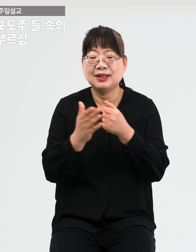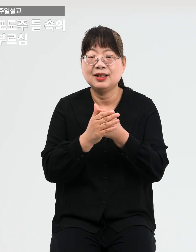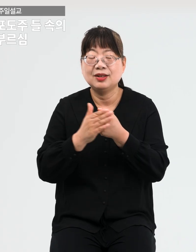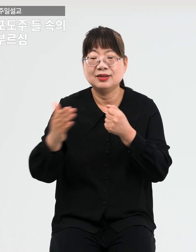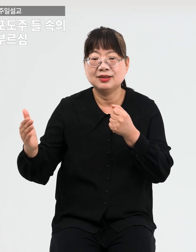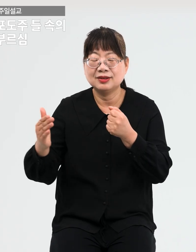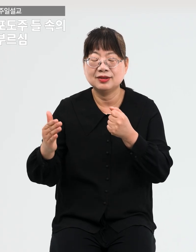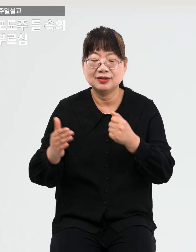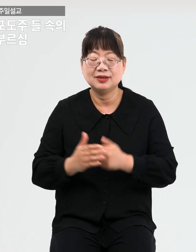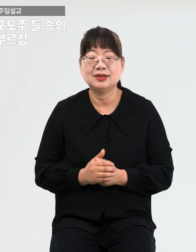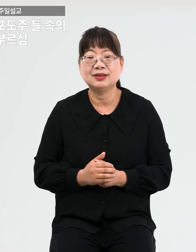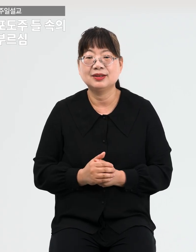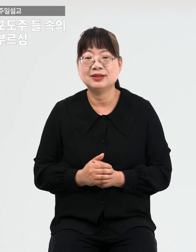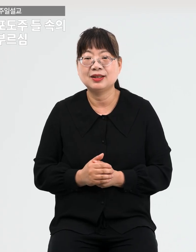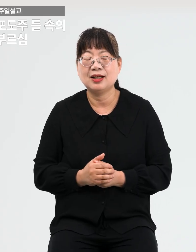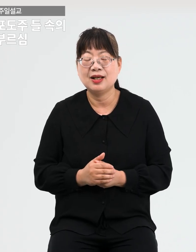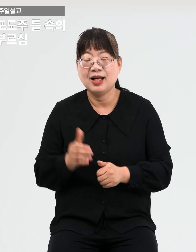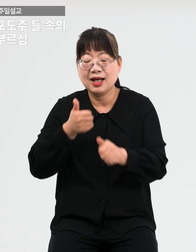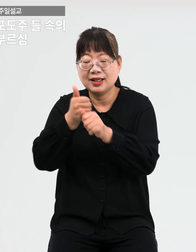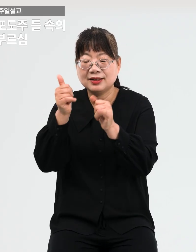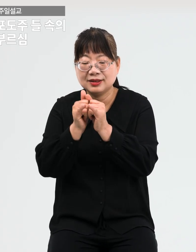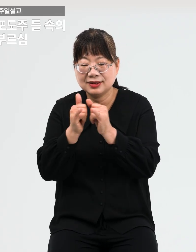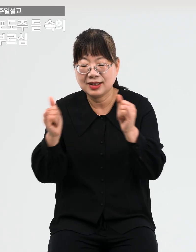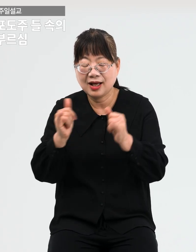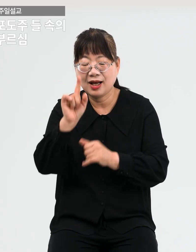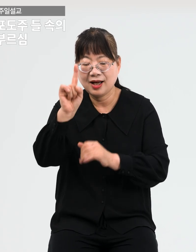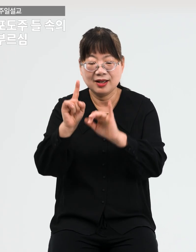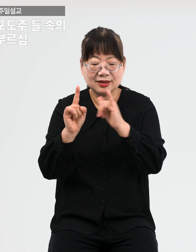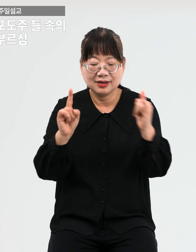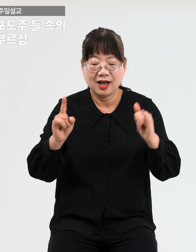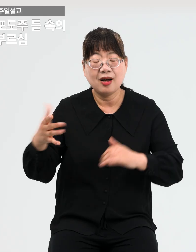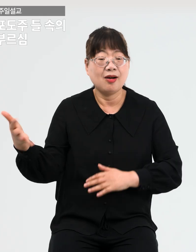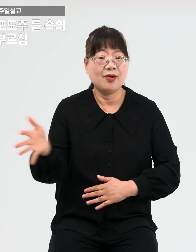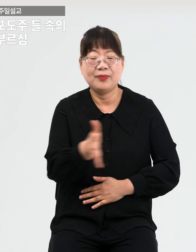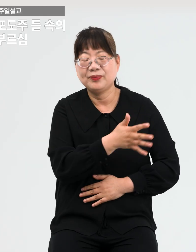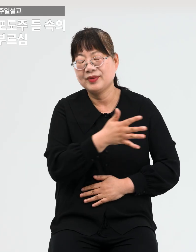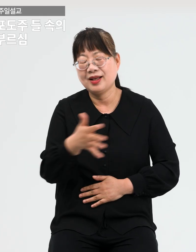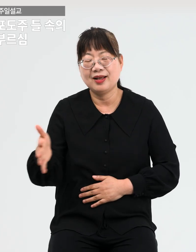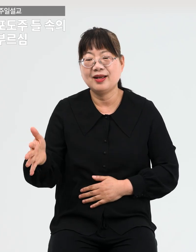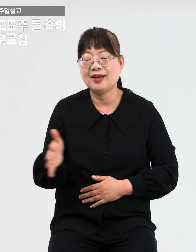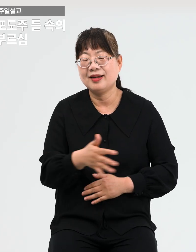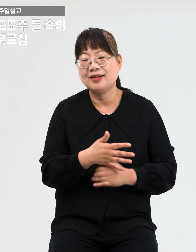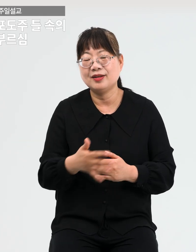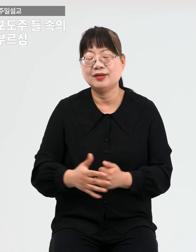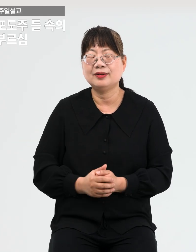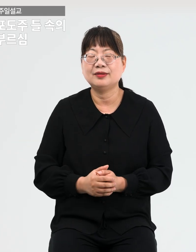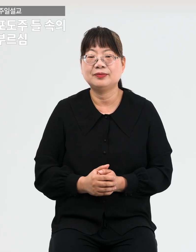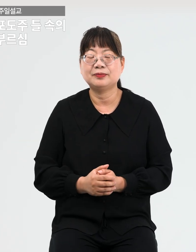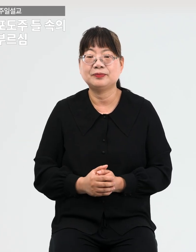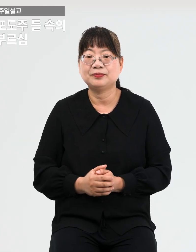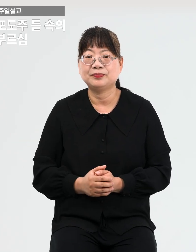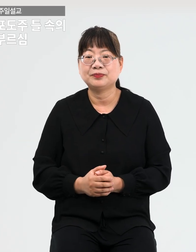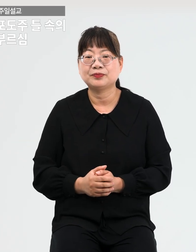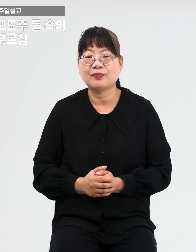일으키시니 그를 이길 자 아무도 없네.